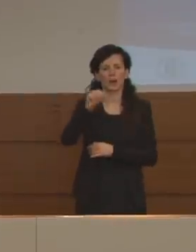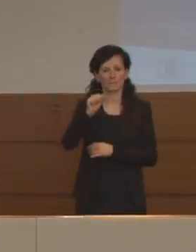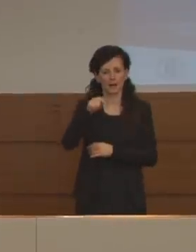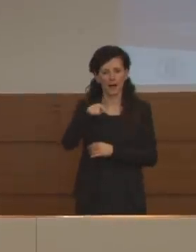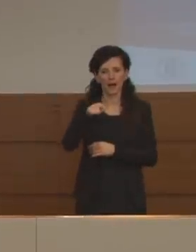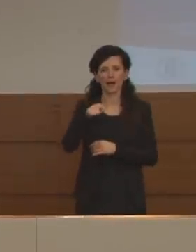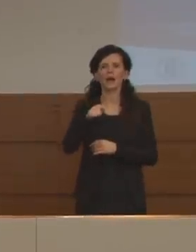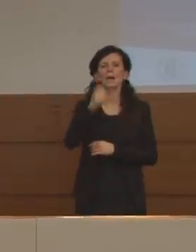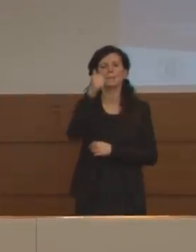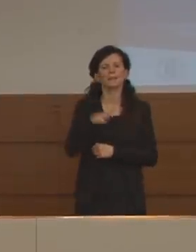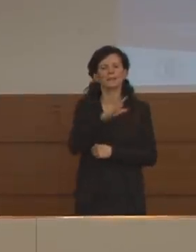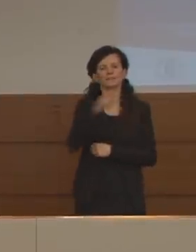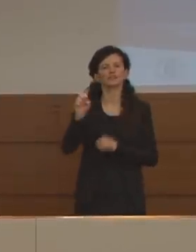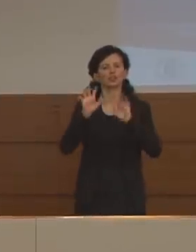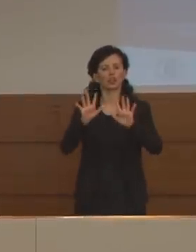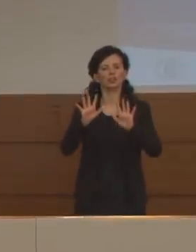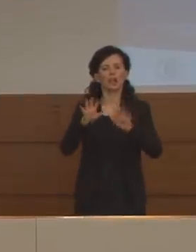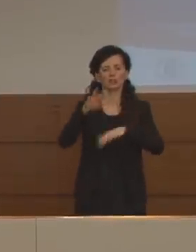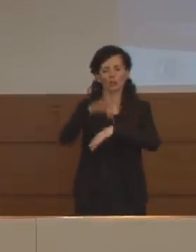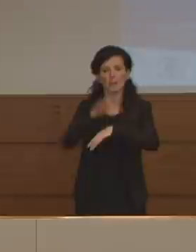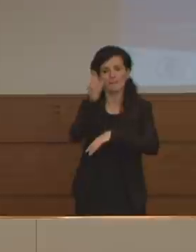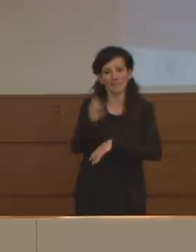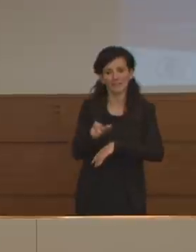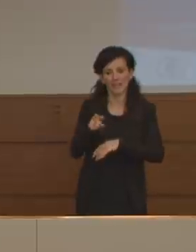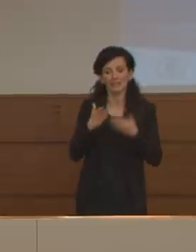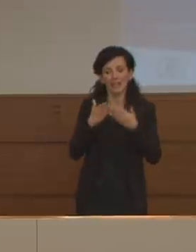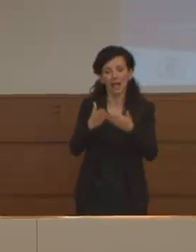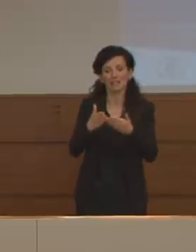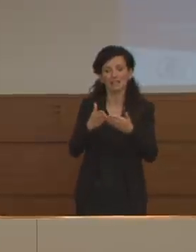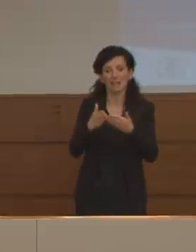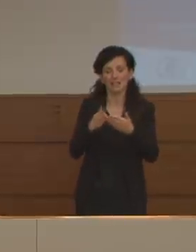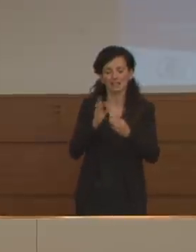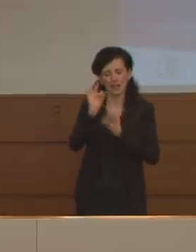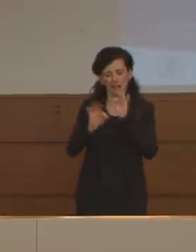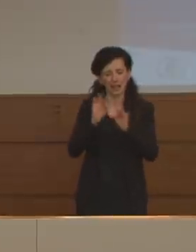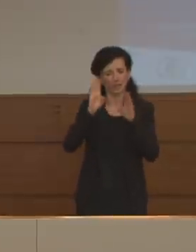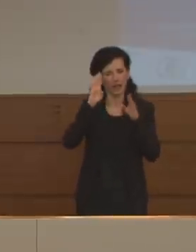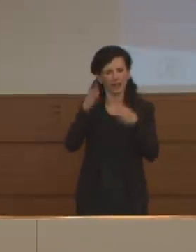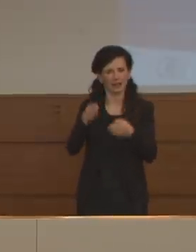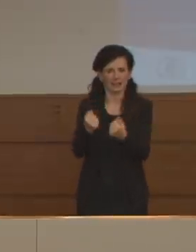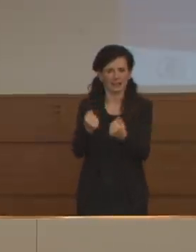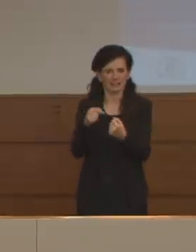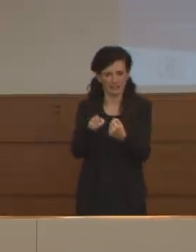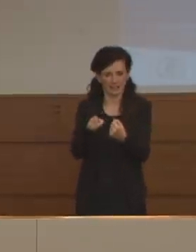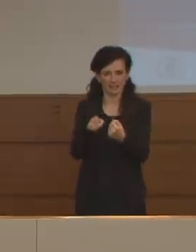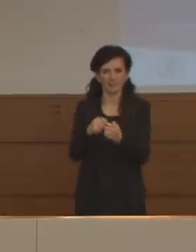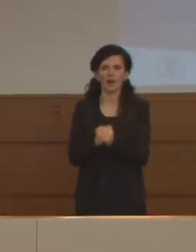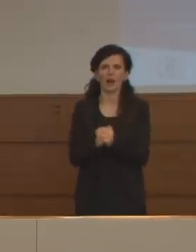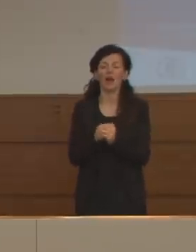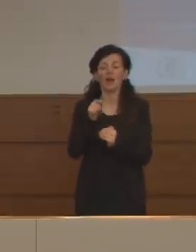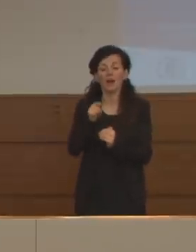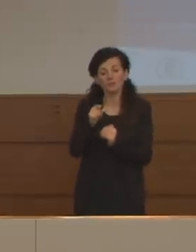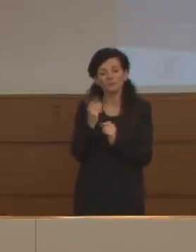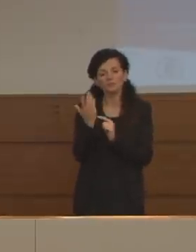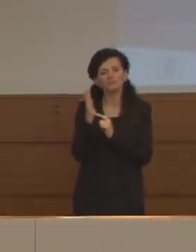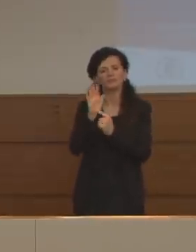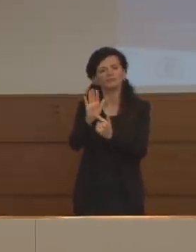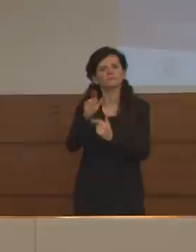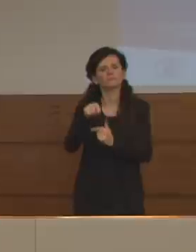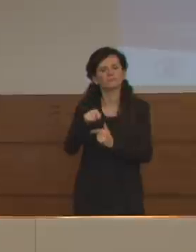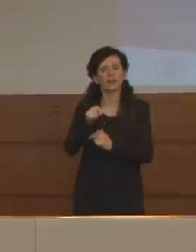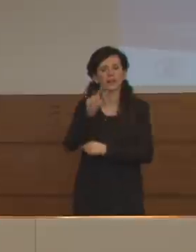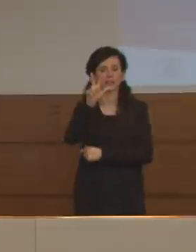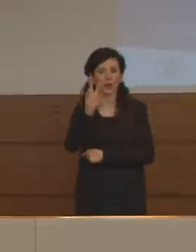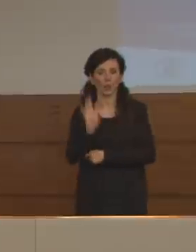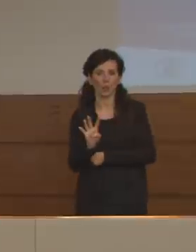1310 pazienti assistiti rabbia intensiva e che dimostravano come la trequarti